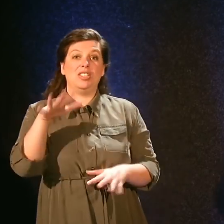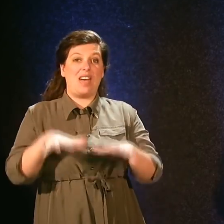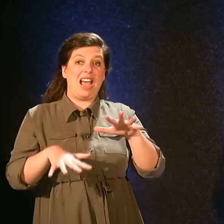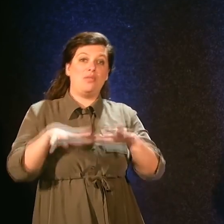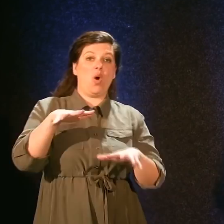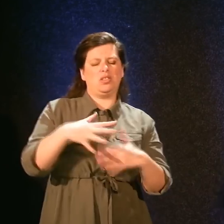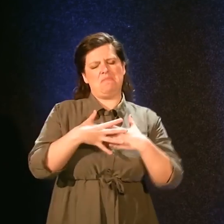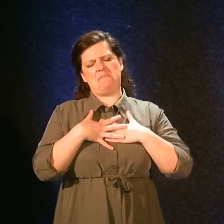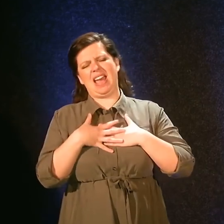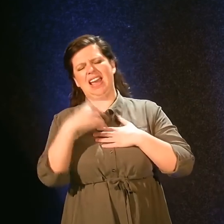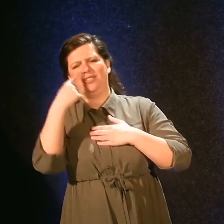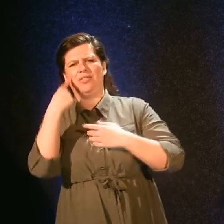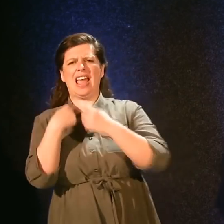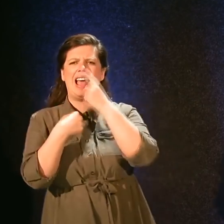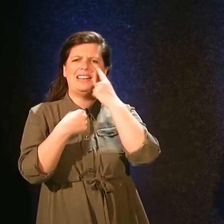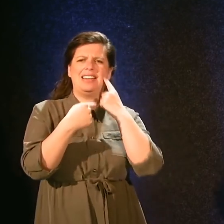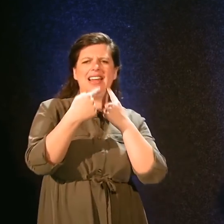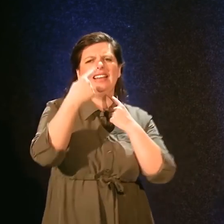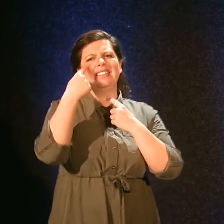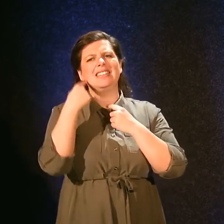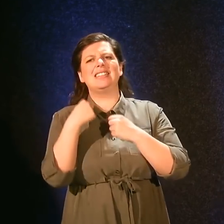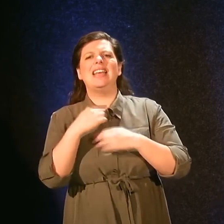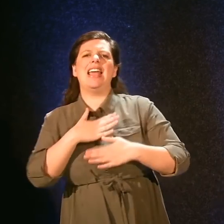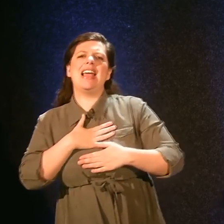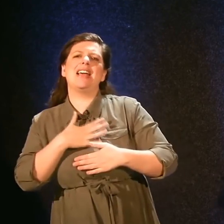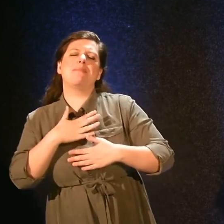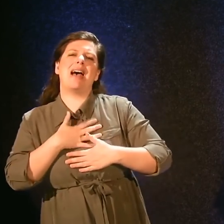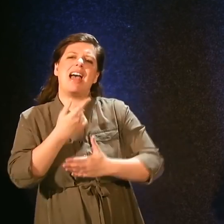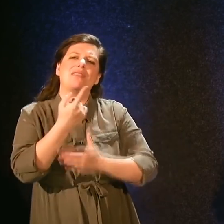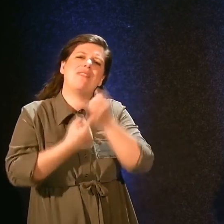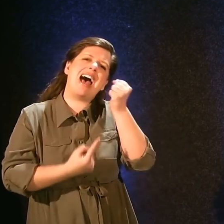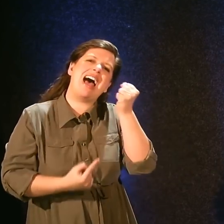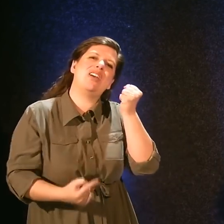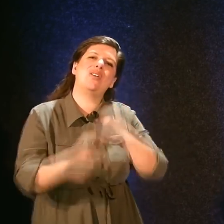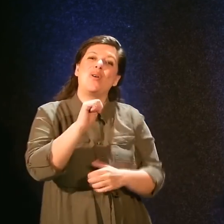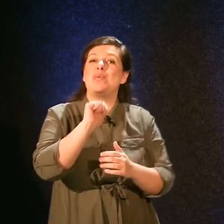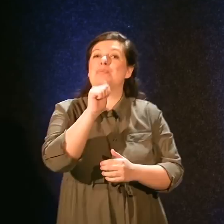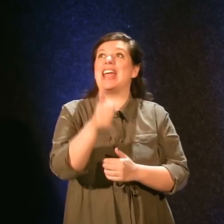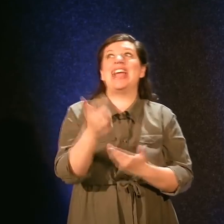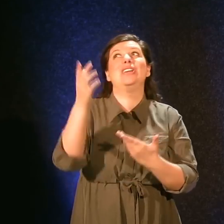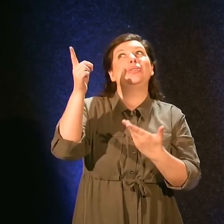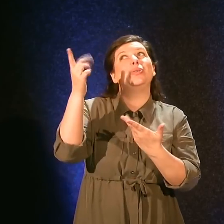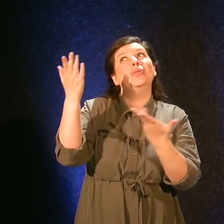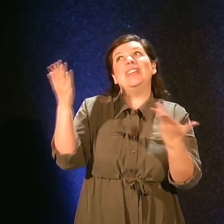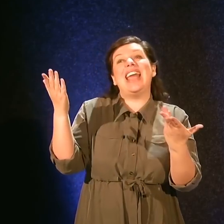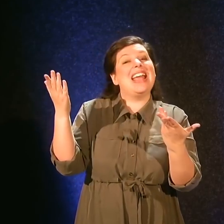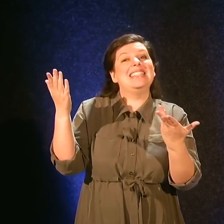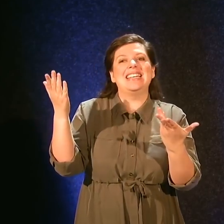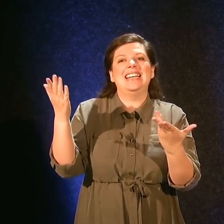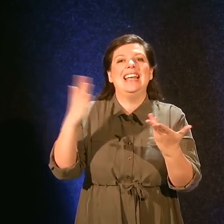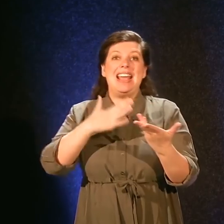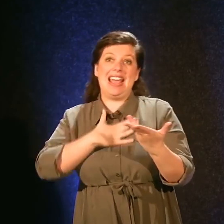Mijn twijfels, in mijn verdriet, in mijn falen ontbreekt u